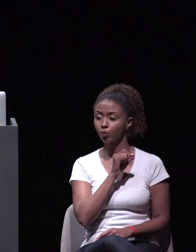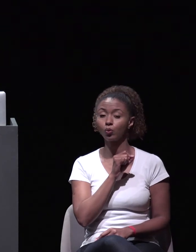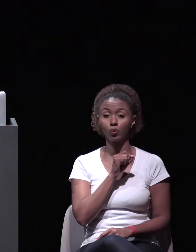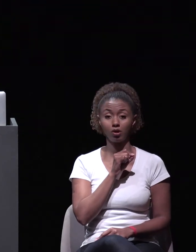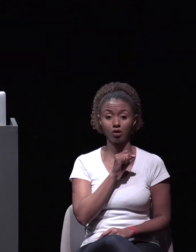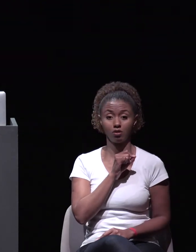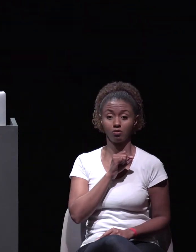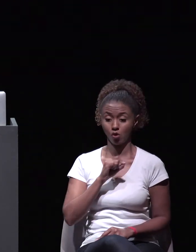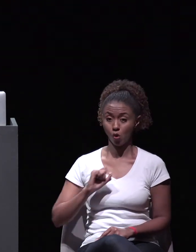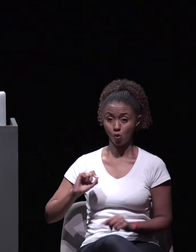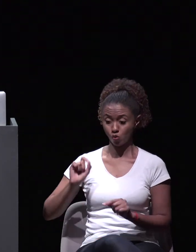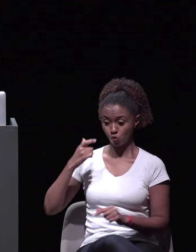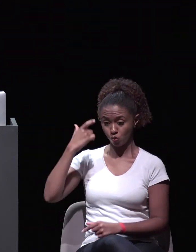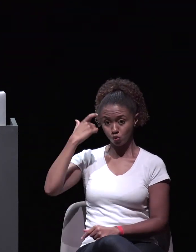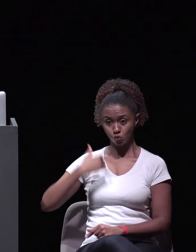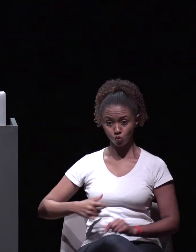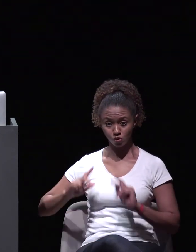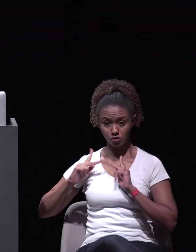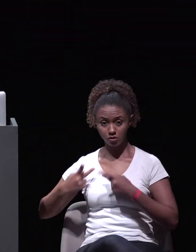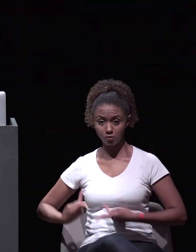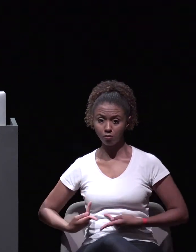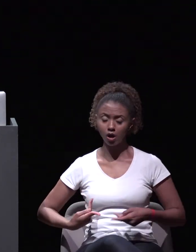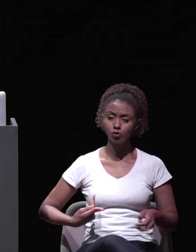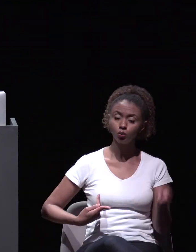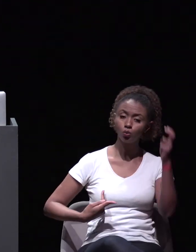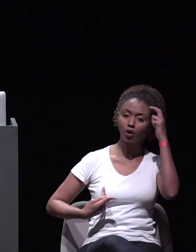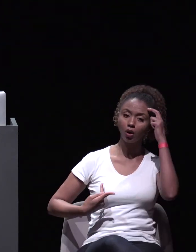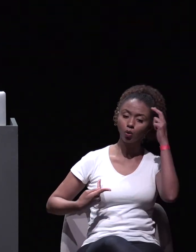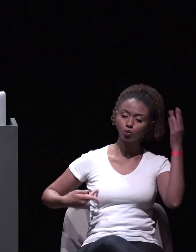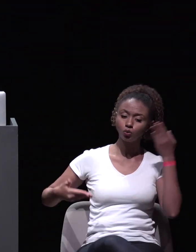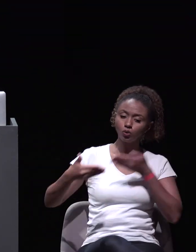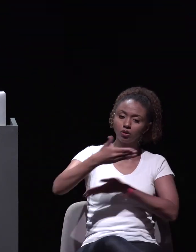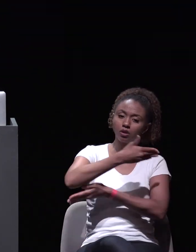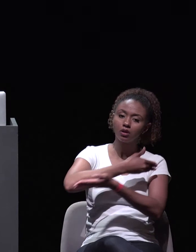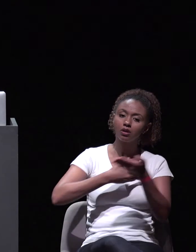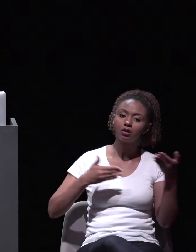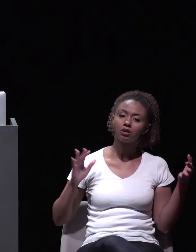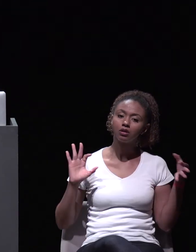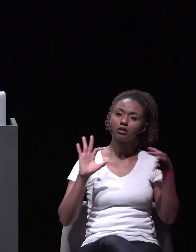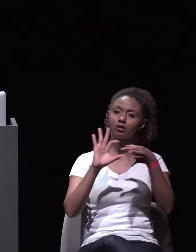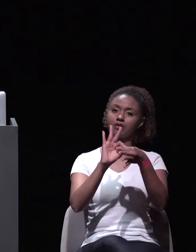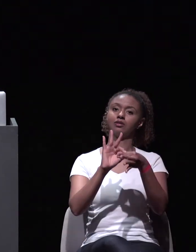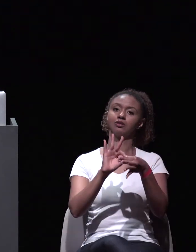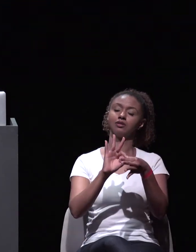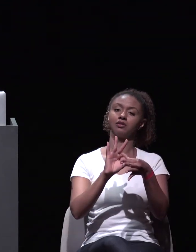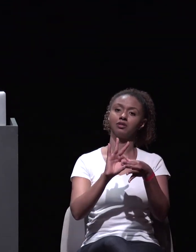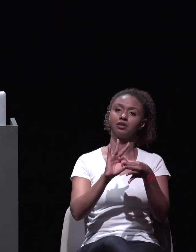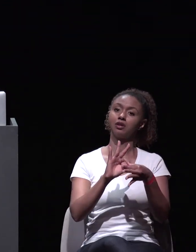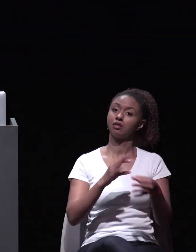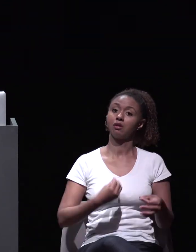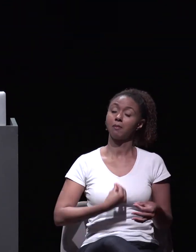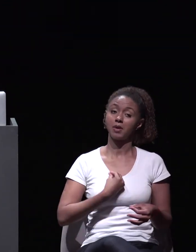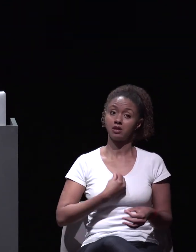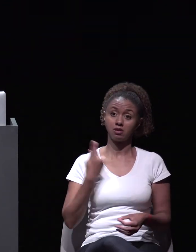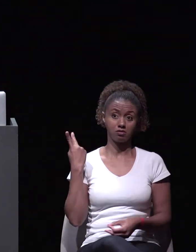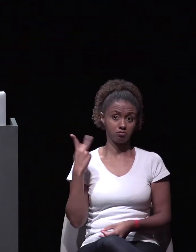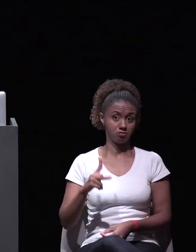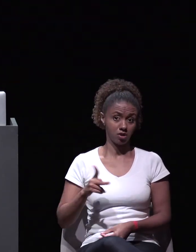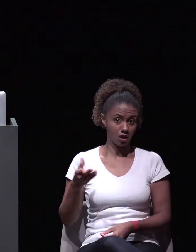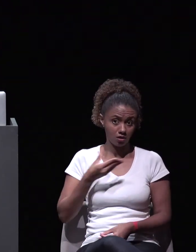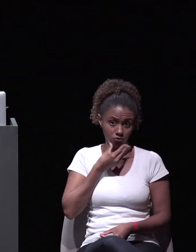a cultura, né? Justamente pela visualização do espectro da presença deste homem,